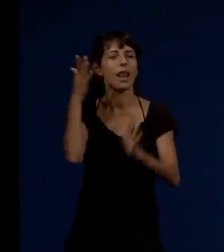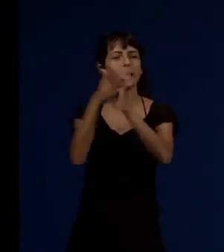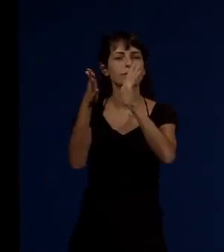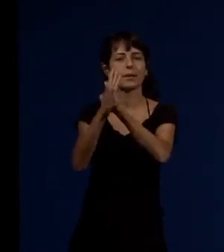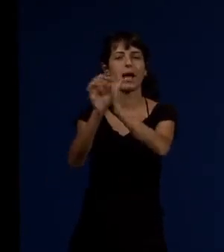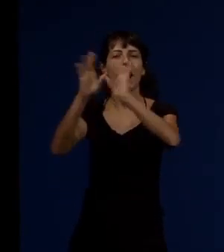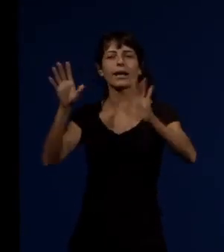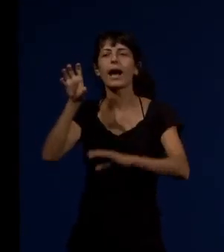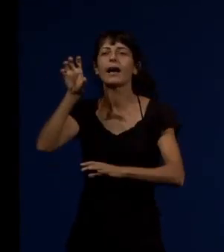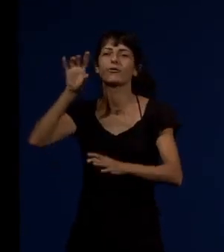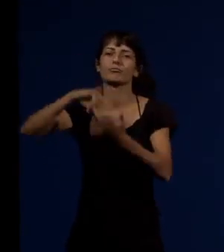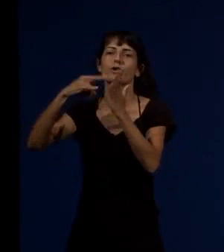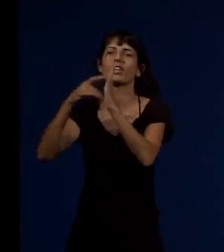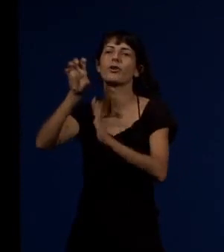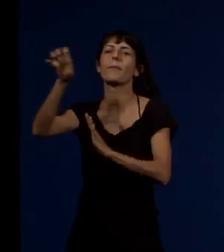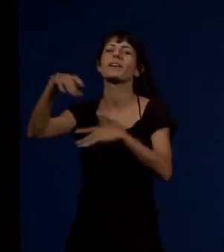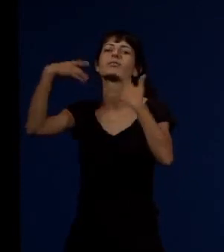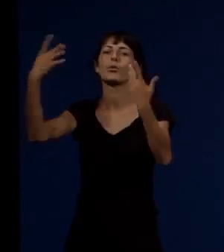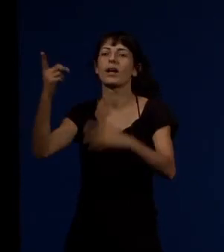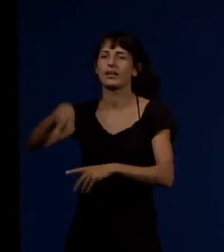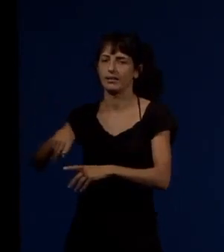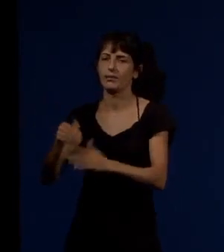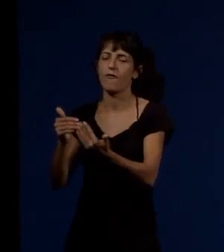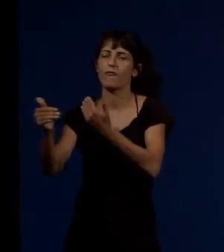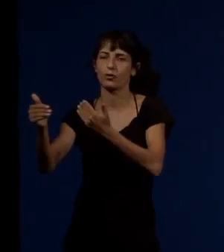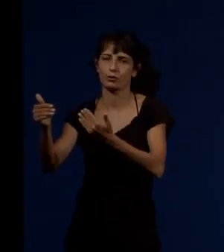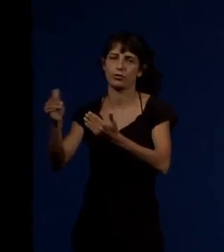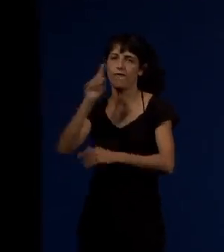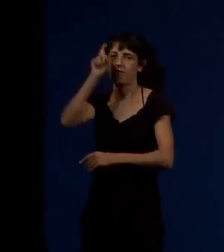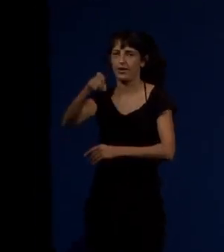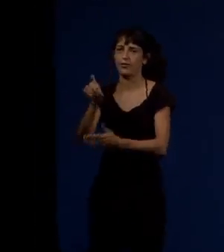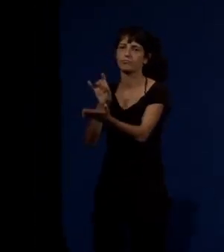de país e vai a derrotar Alberto Núñez Feijóo nas urnas.